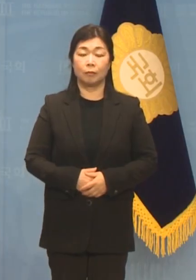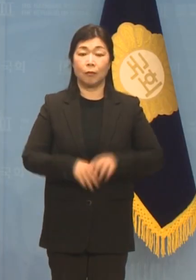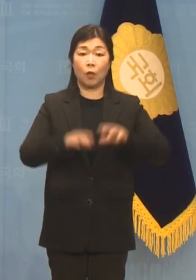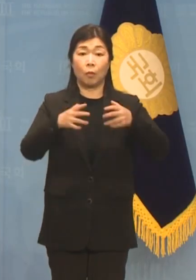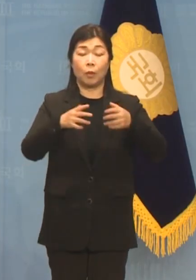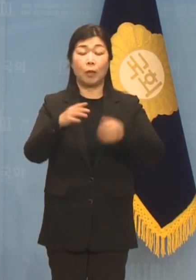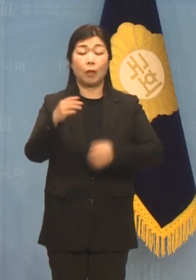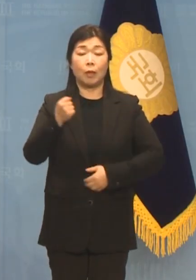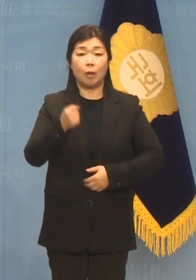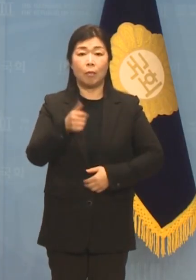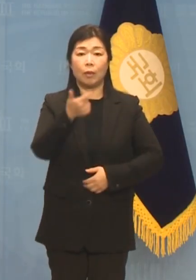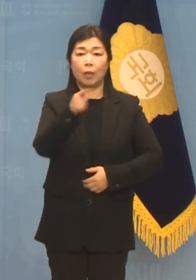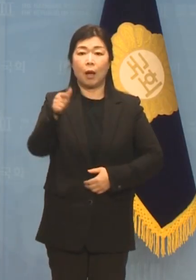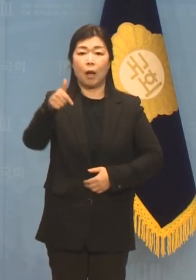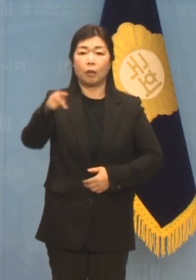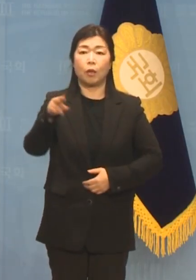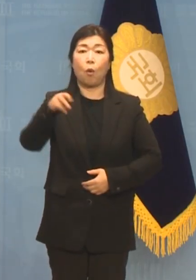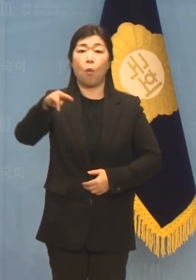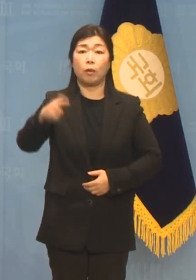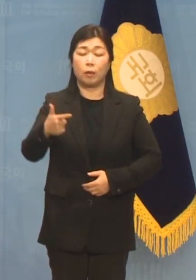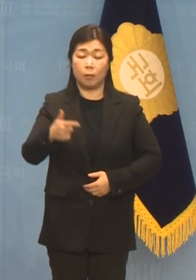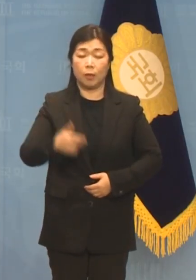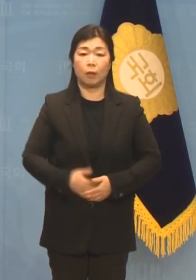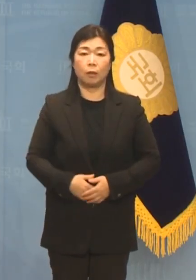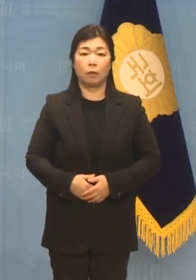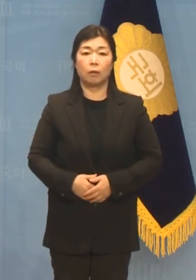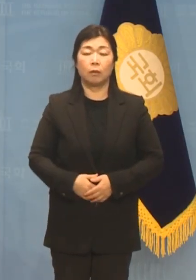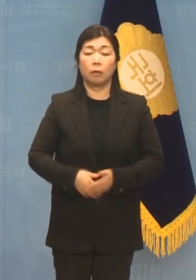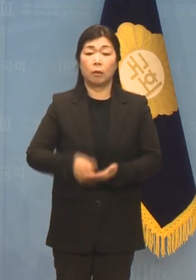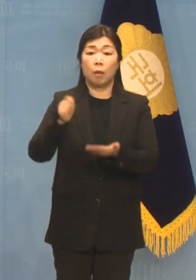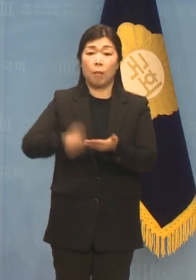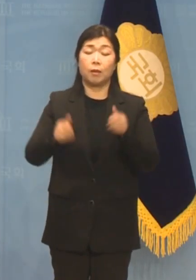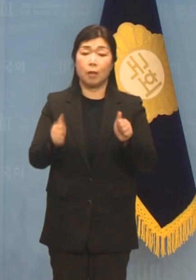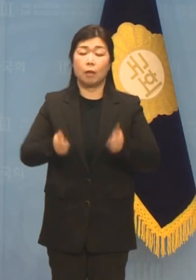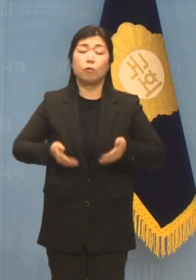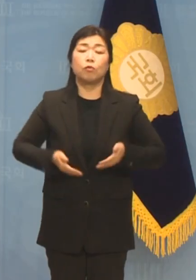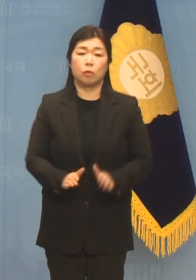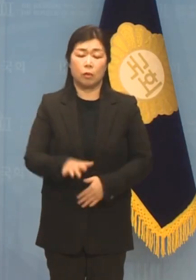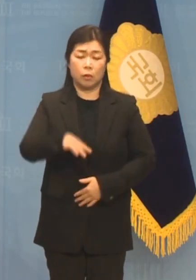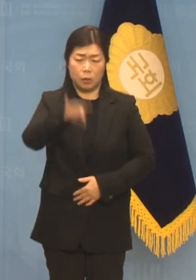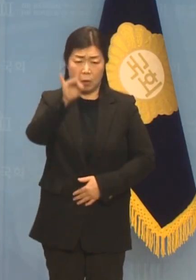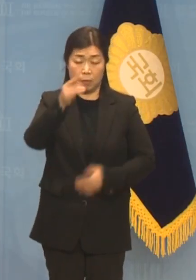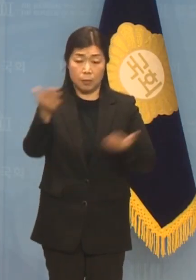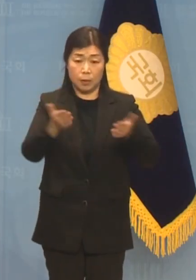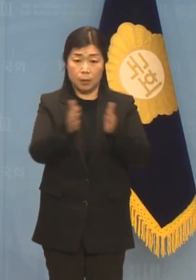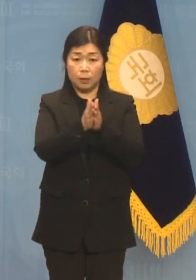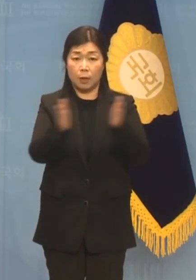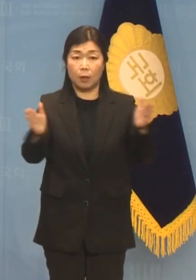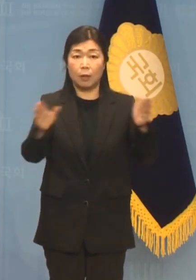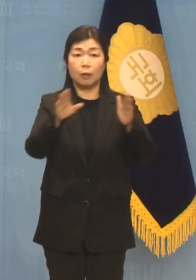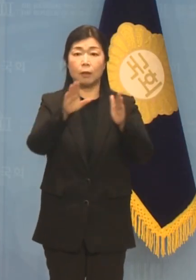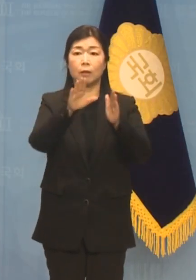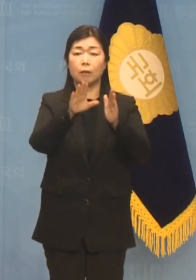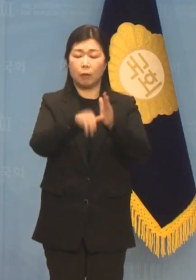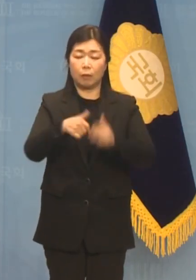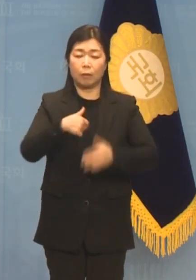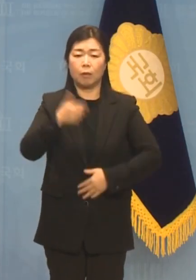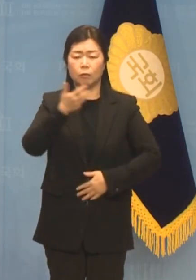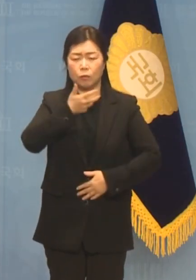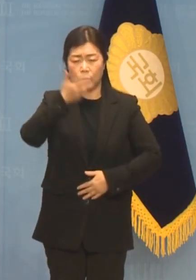국민의힘 나경원입니다. 판사 출신으로 제가 초임 판사 시절에 저의